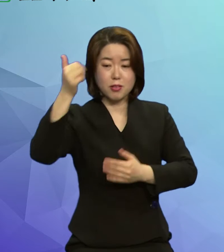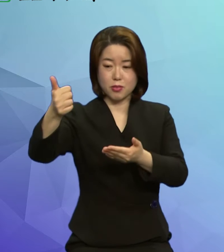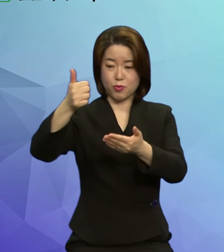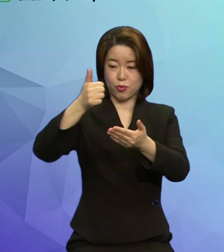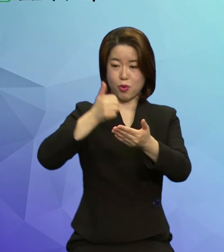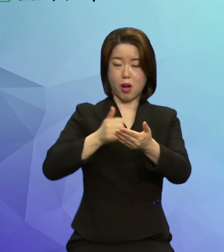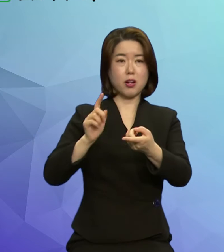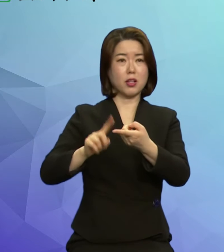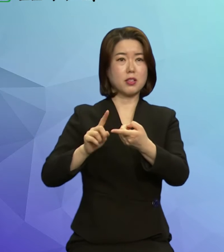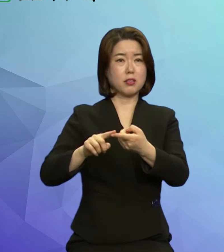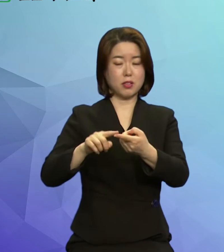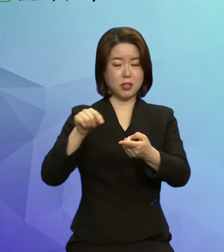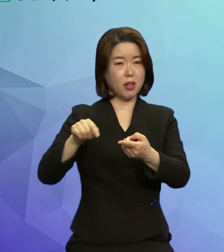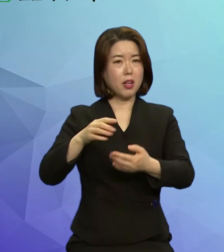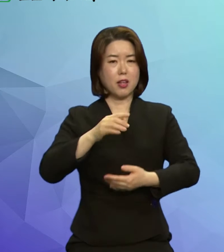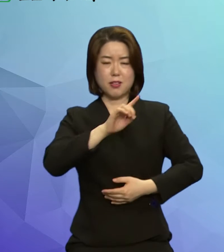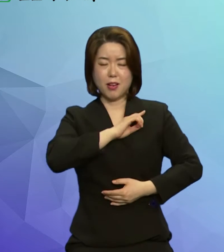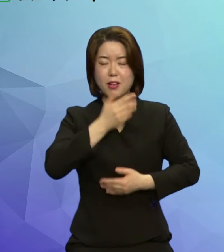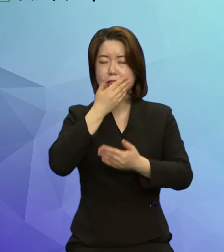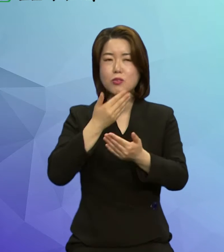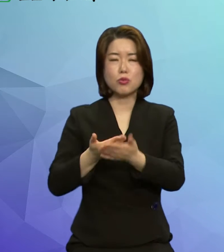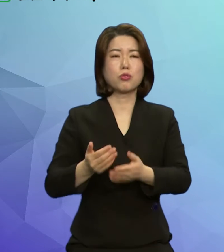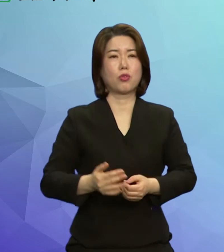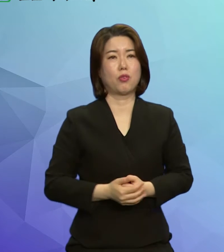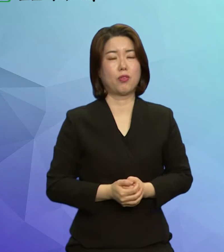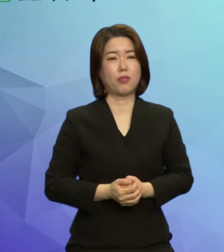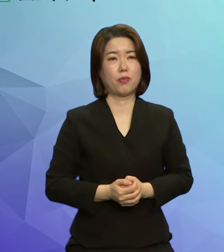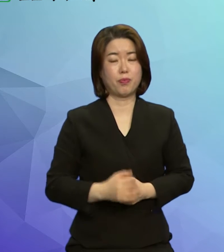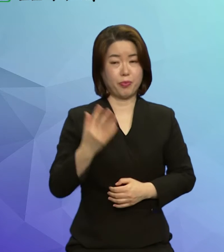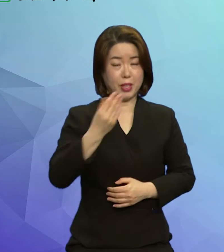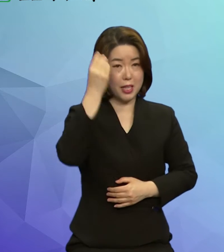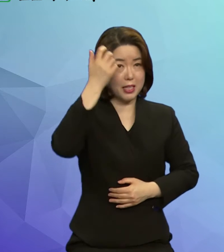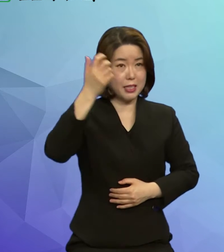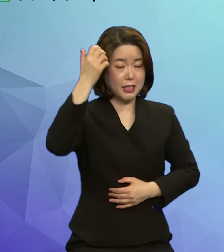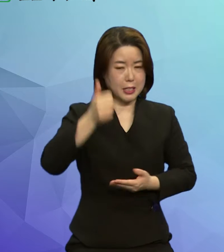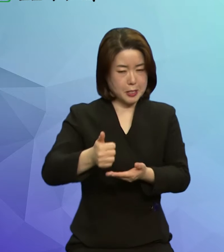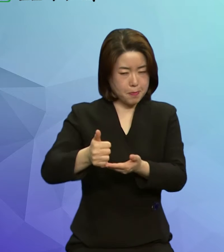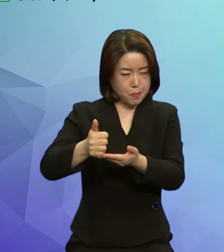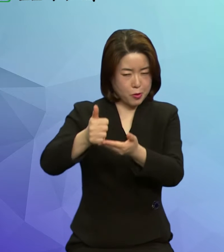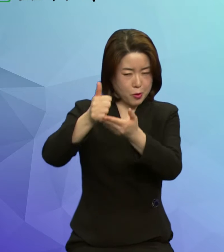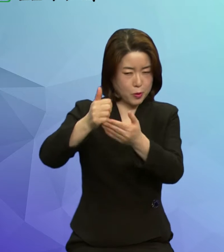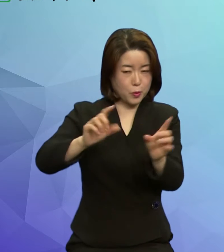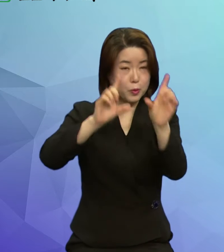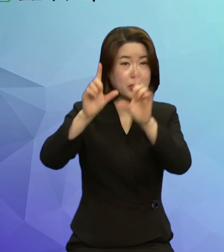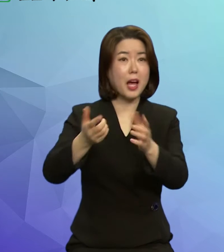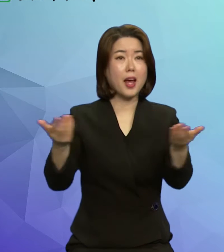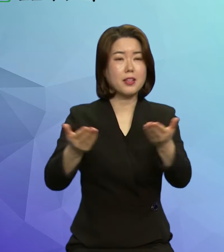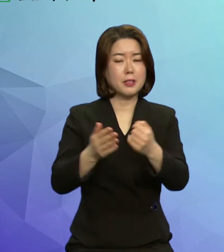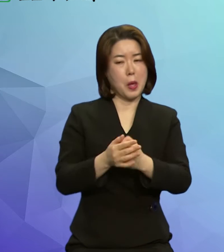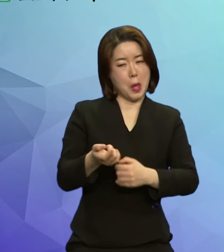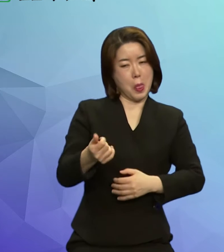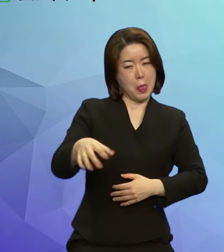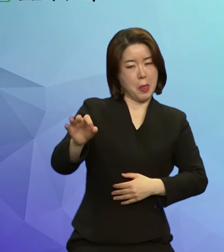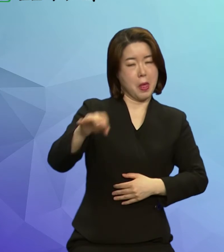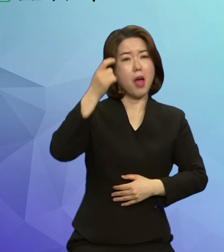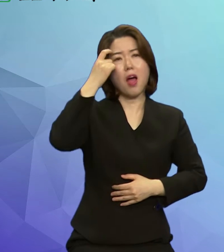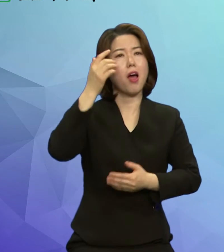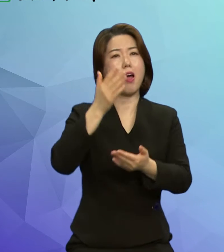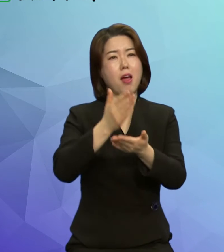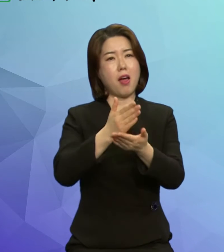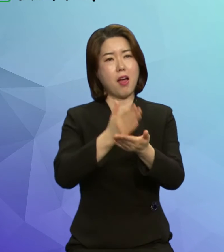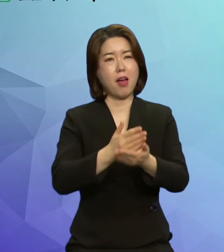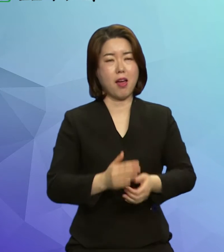것입니다. 여러분, 성령님을 모시고 사는 것을 절대로 작게 생각하거나 소홀히 여기면 안